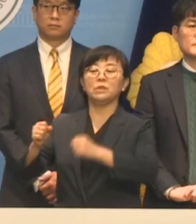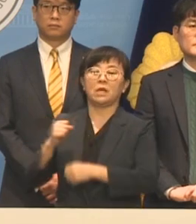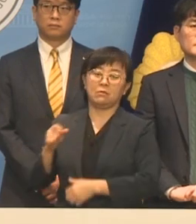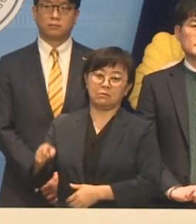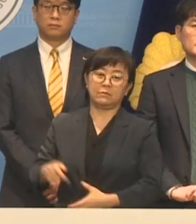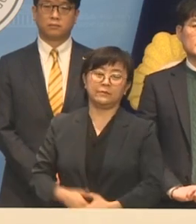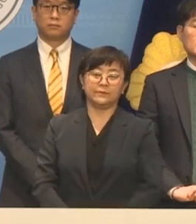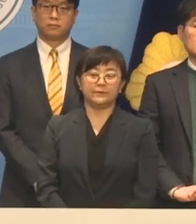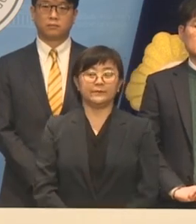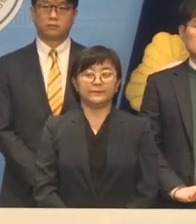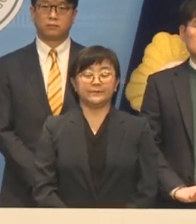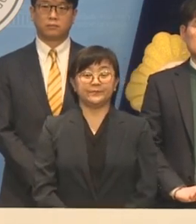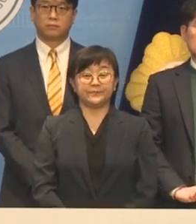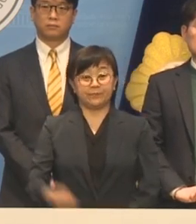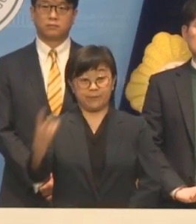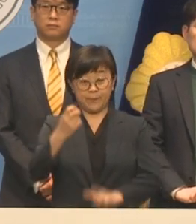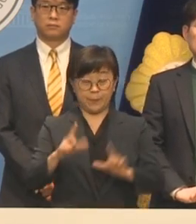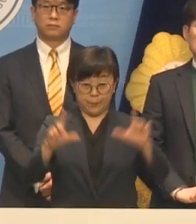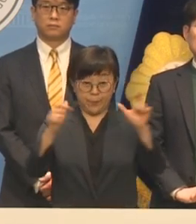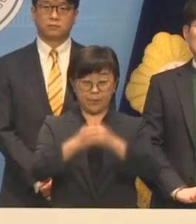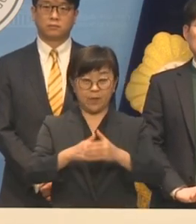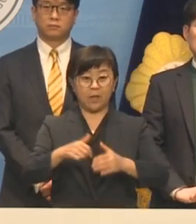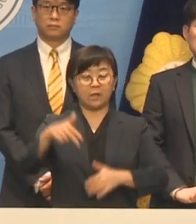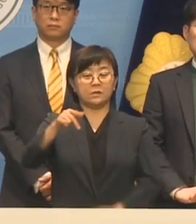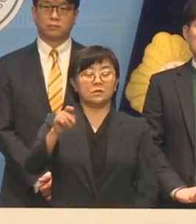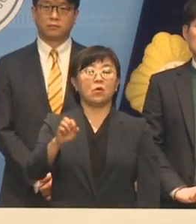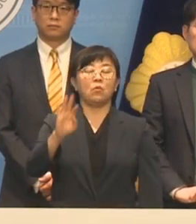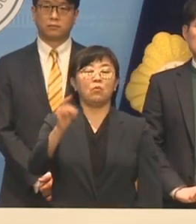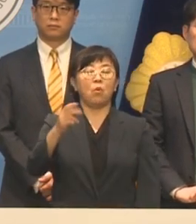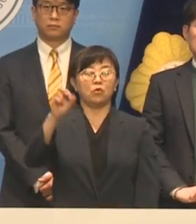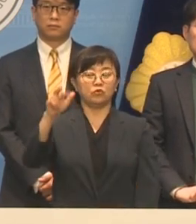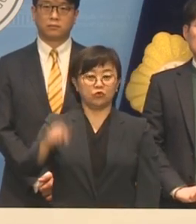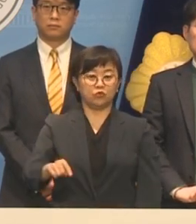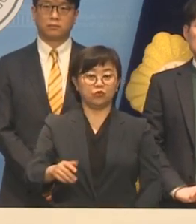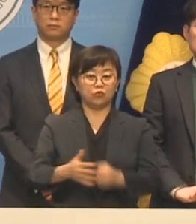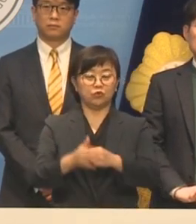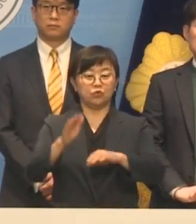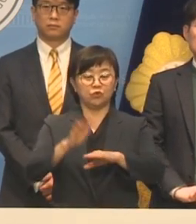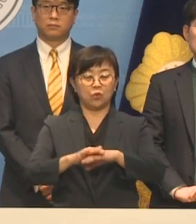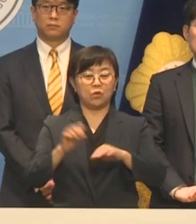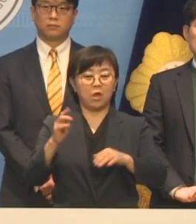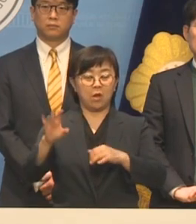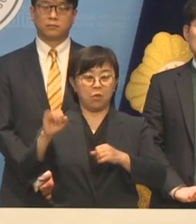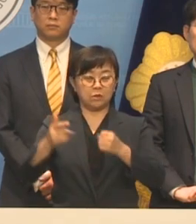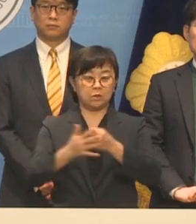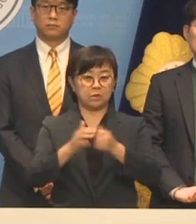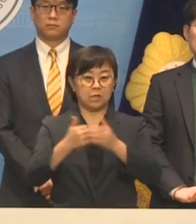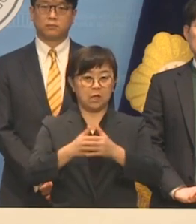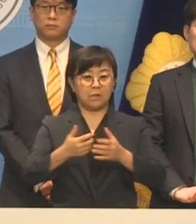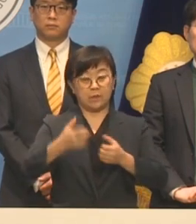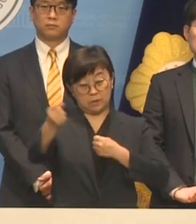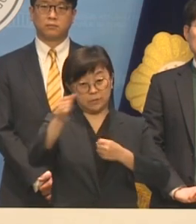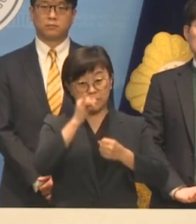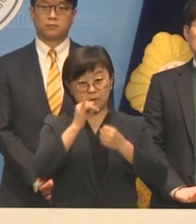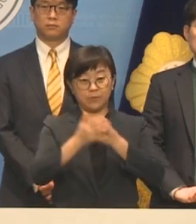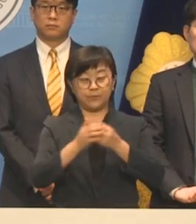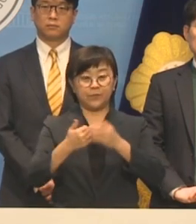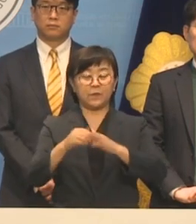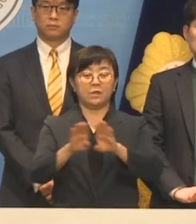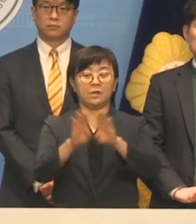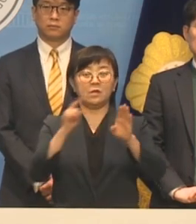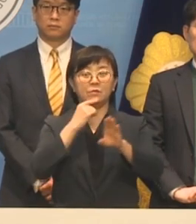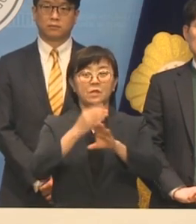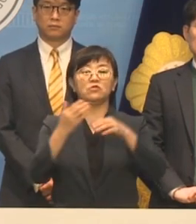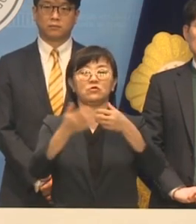되었습니다. 2020년 정봉주, 손혜원 씨는 진정한 민주당의 모습을 만들겠다고 떨어져 나와